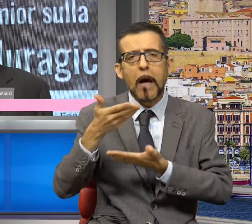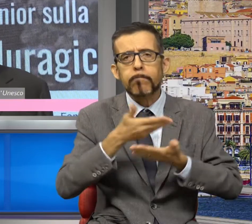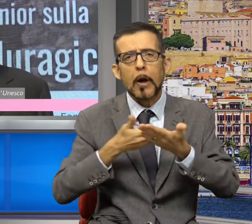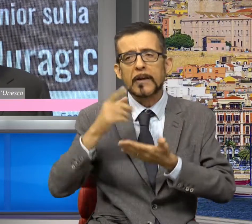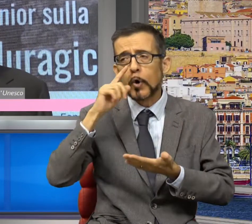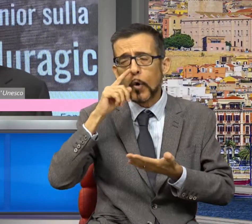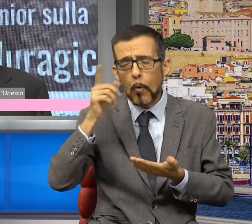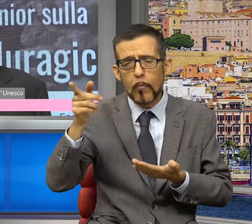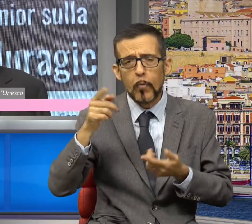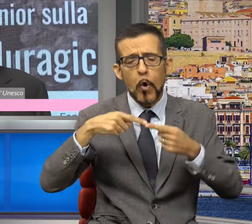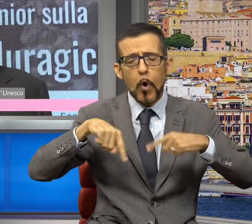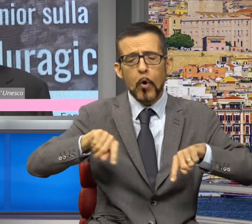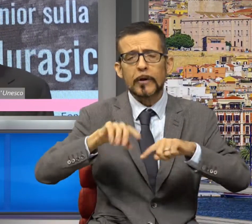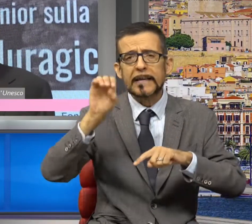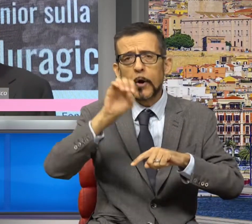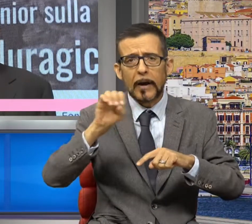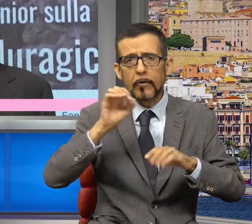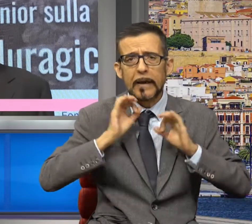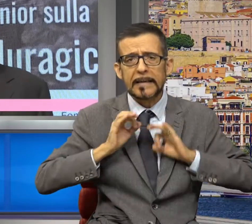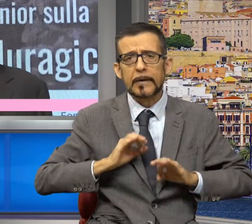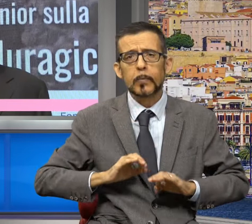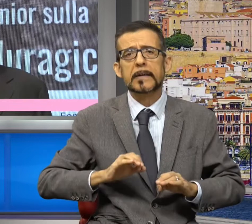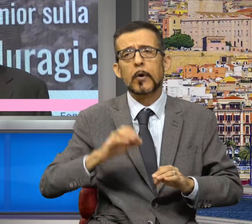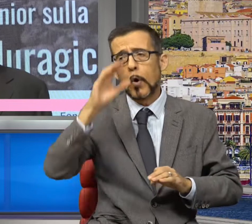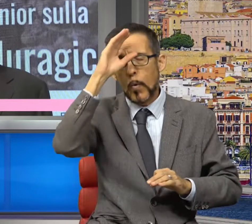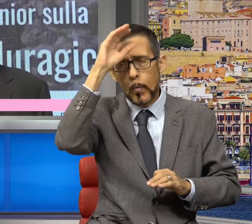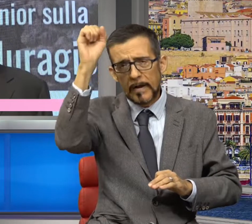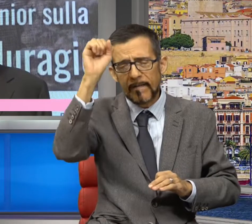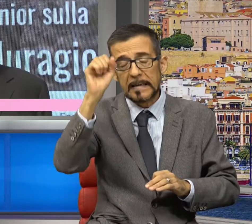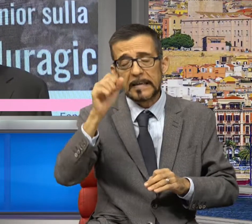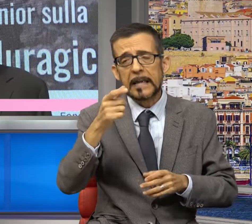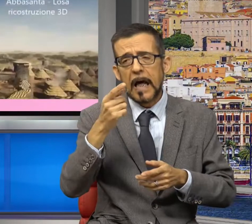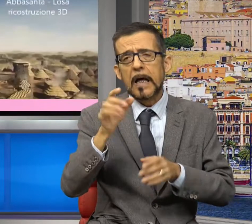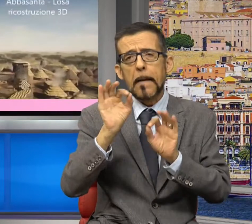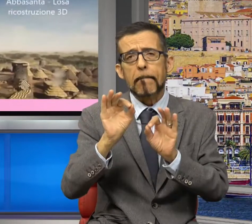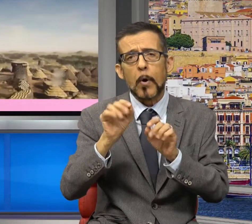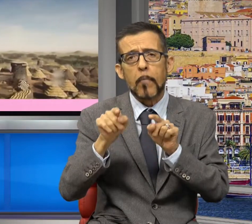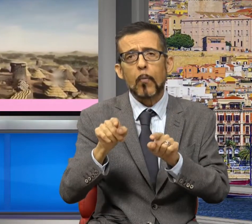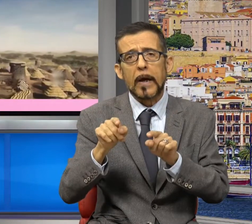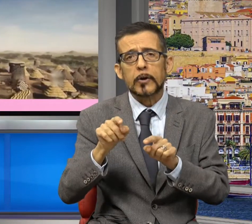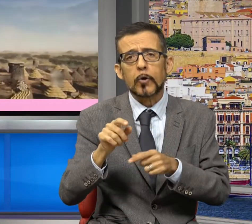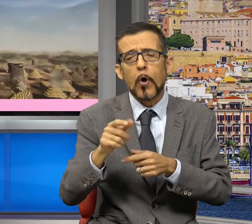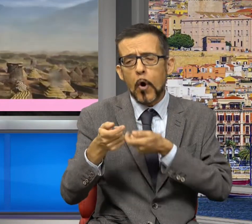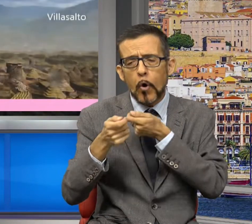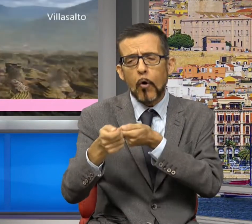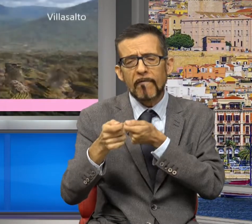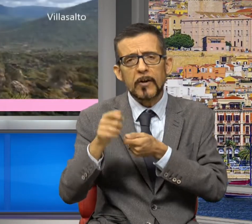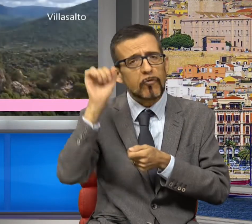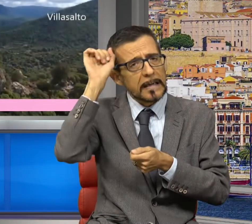regionale, delle istituzioni, delle associazioni, delle università, è finalizzata a questo, cioè convincere i sardi che dalla civiltà nuragica si può mangiare, perché è